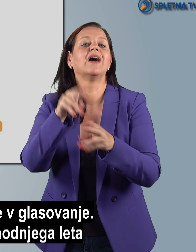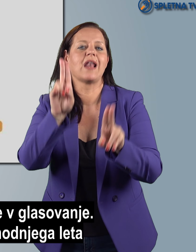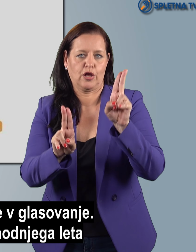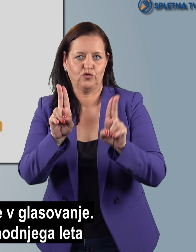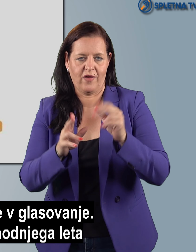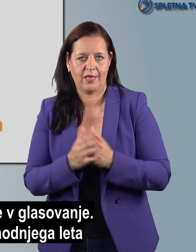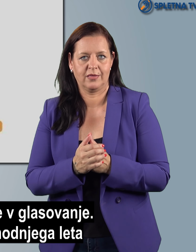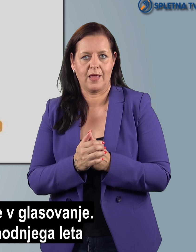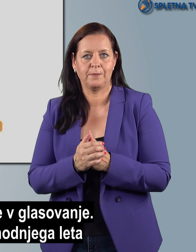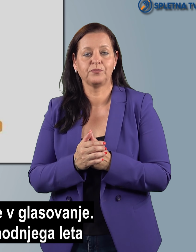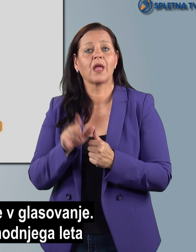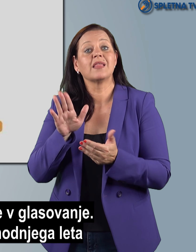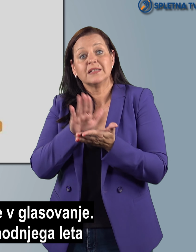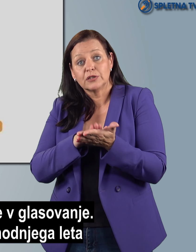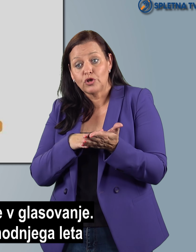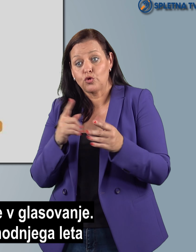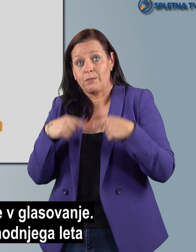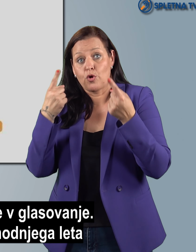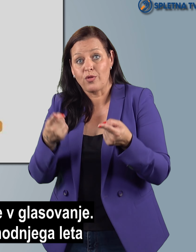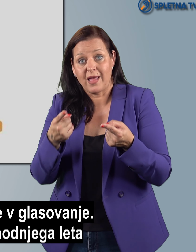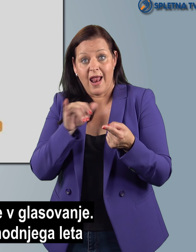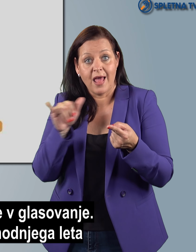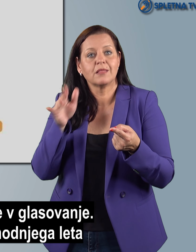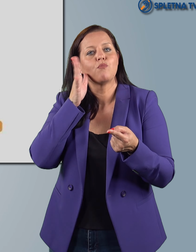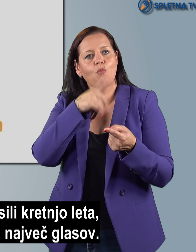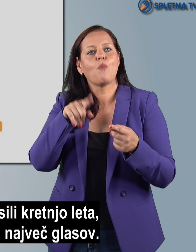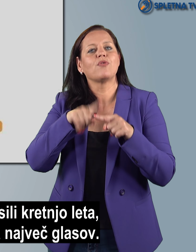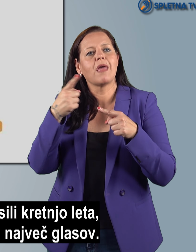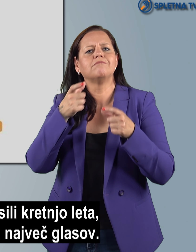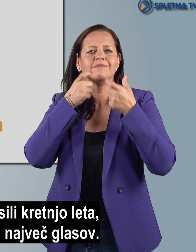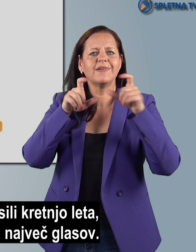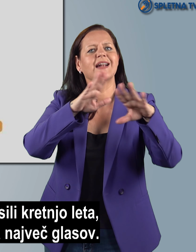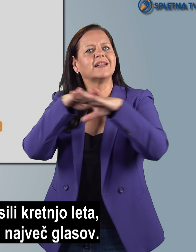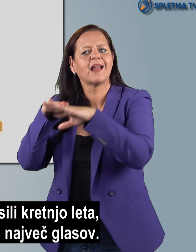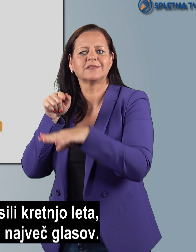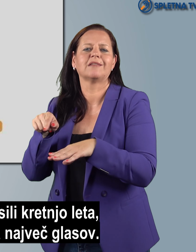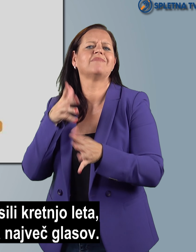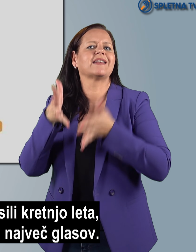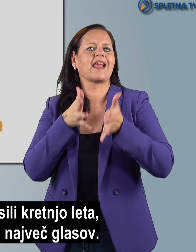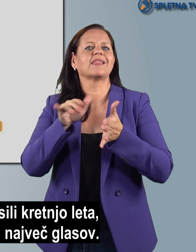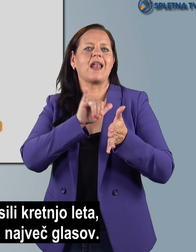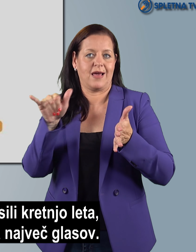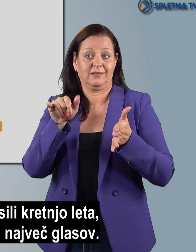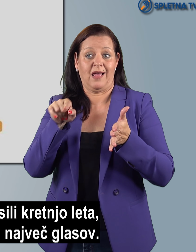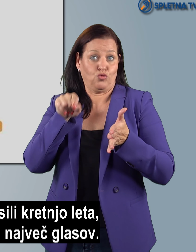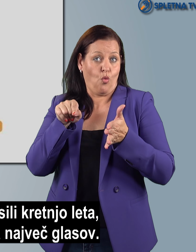v glasovanje. Na začetku prihodnjega leta bomo nato razglasili kretnjo leta, tisto, ki bo